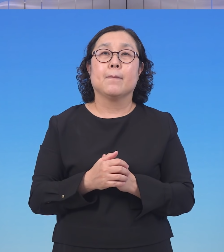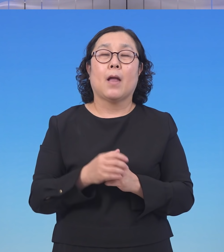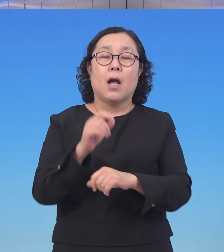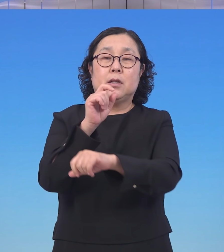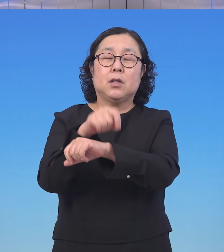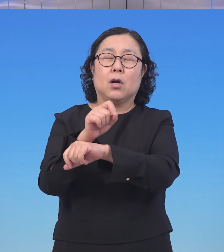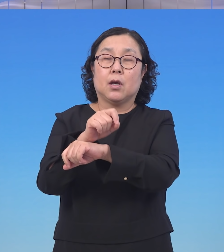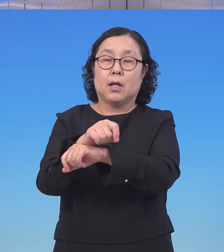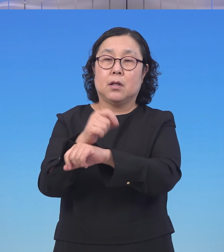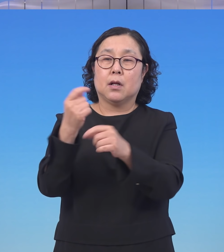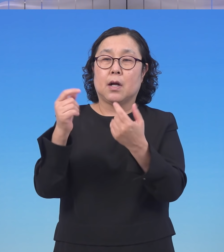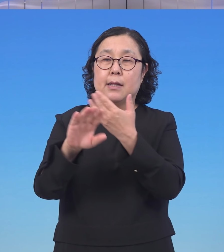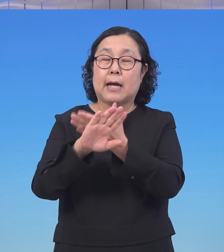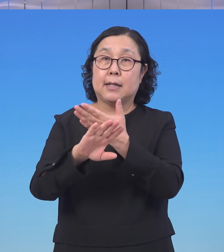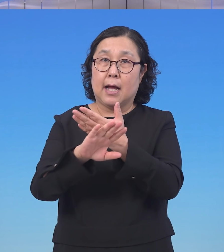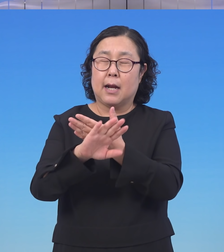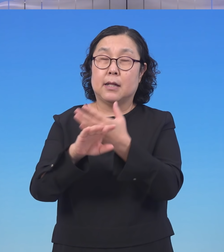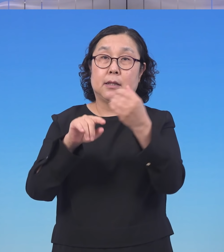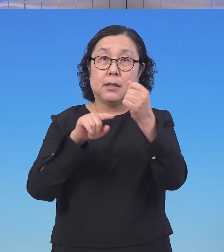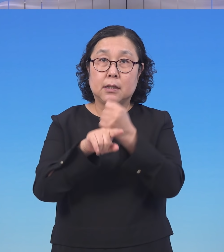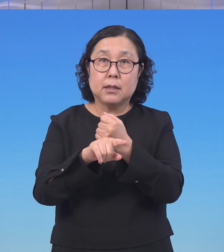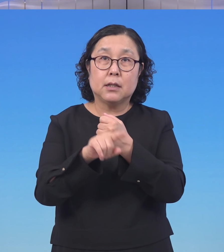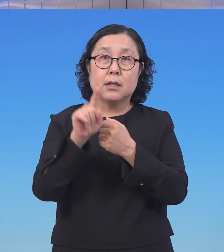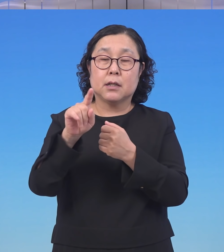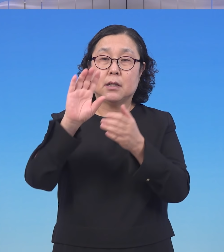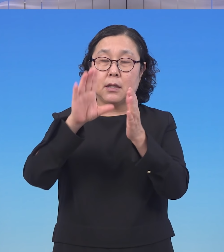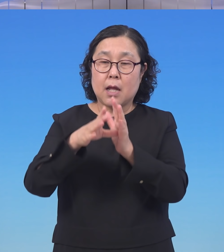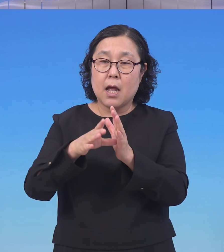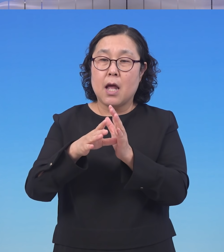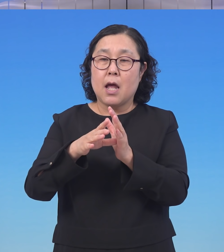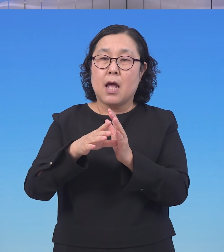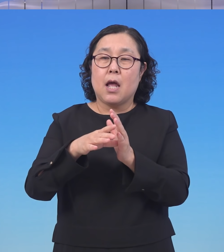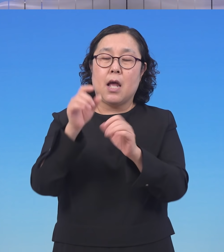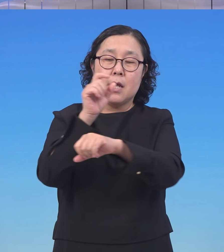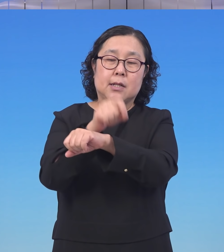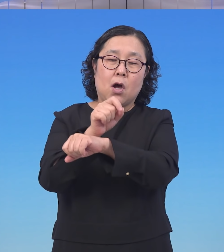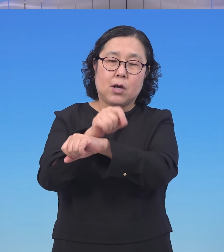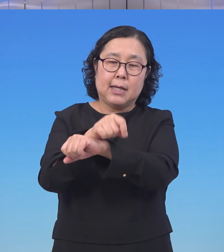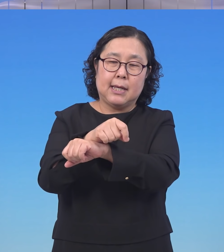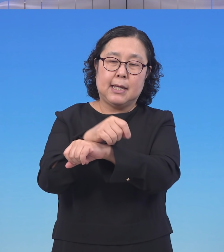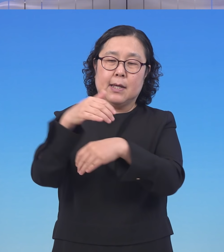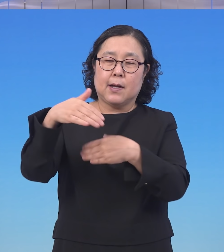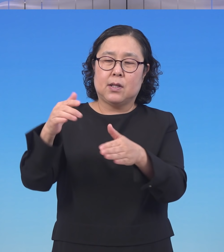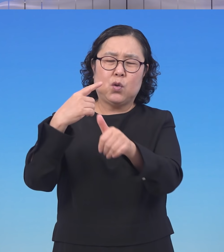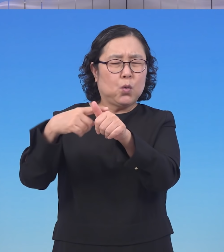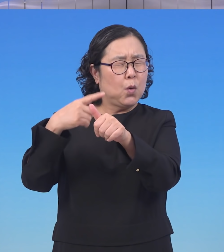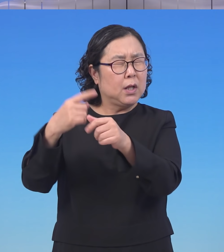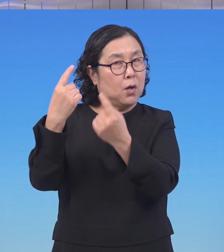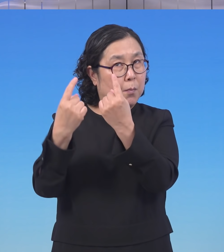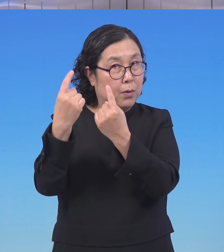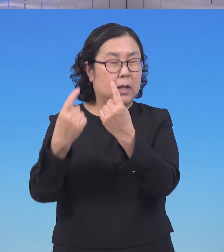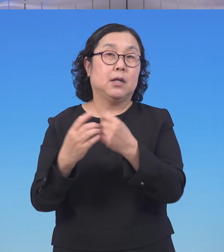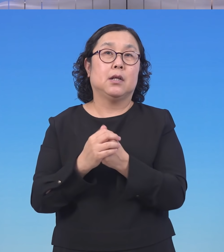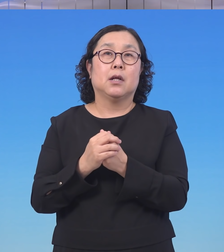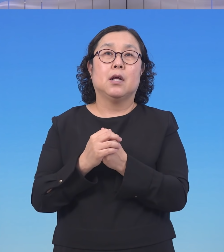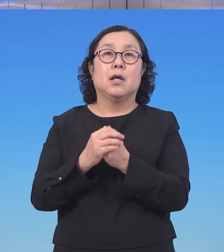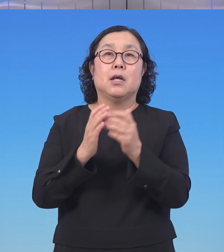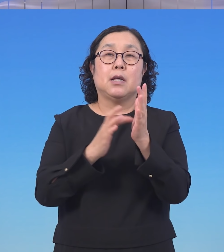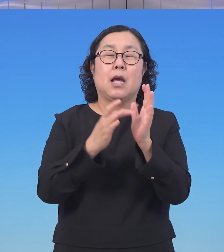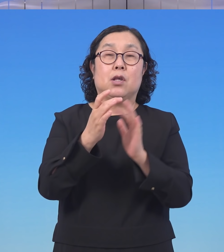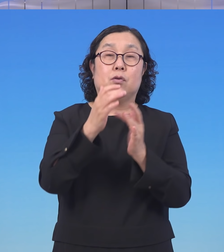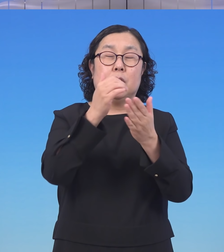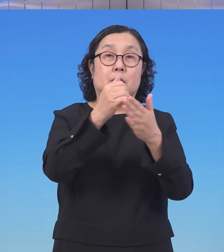그러니까 여기서 이제 서기관들과 같지 않다는 이 말씀은 그 당시 서기관들을 폄하하는 차원에서 나온 말이라기보다는